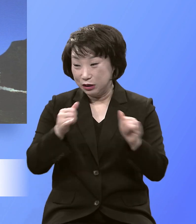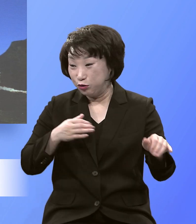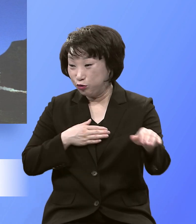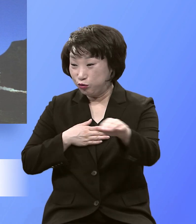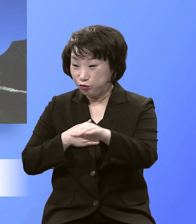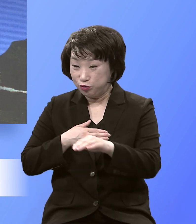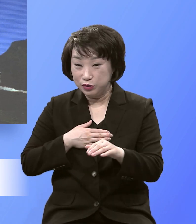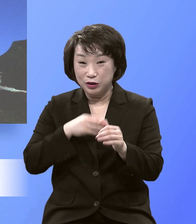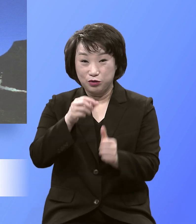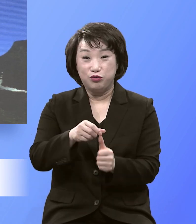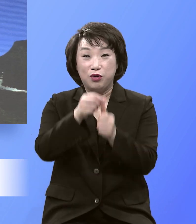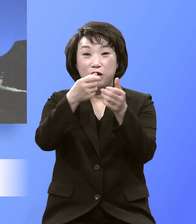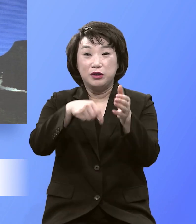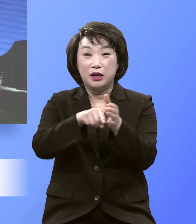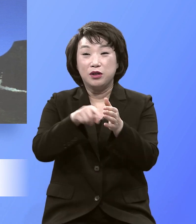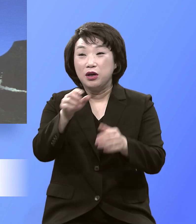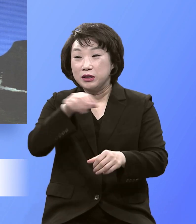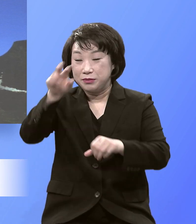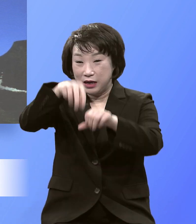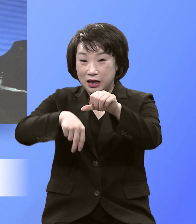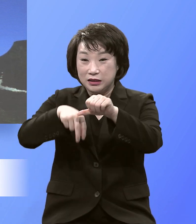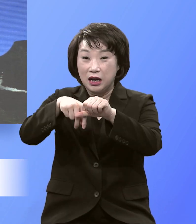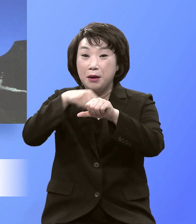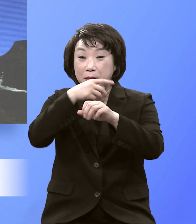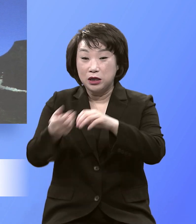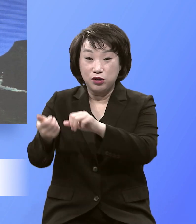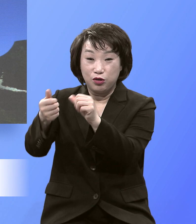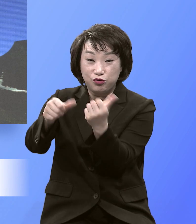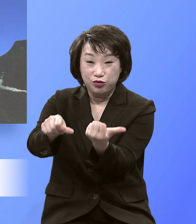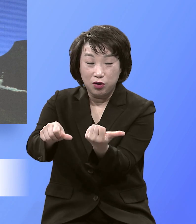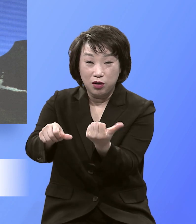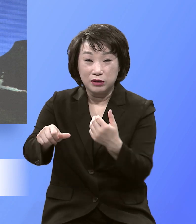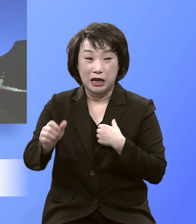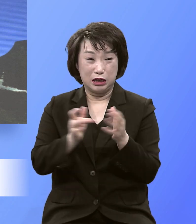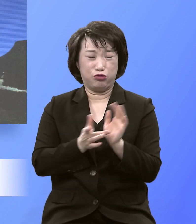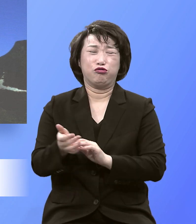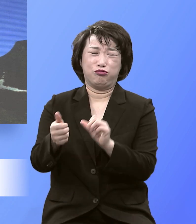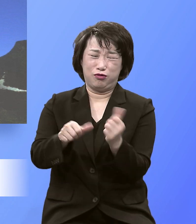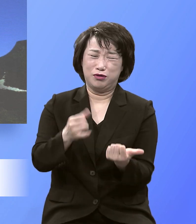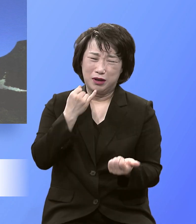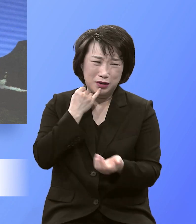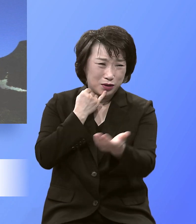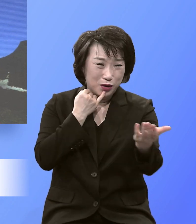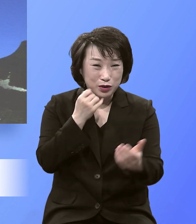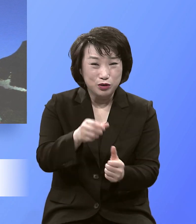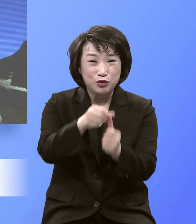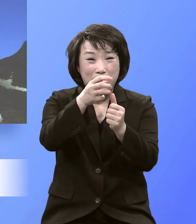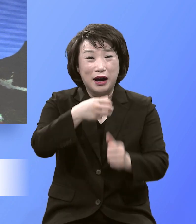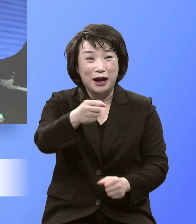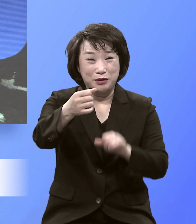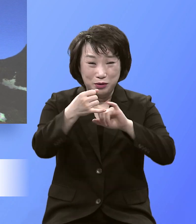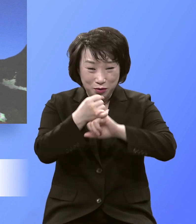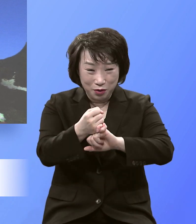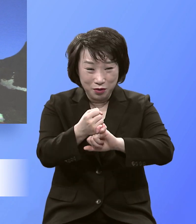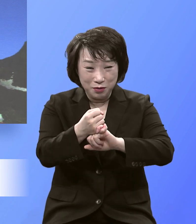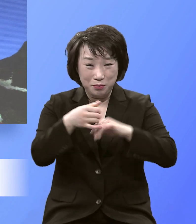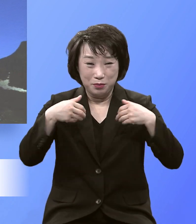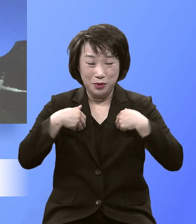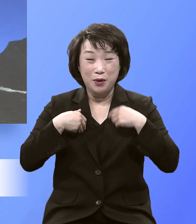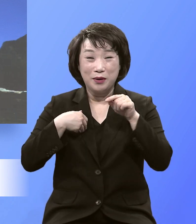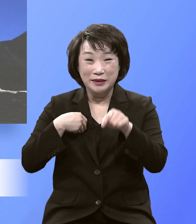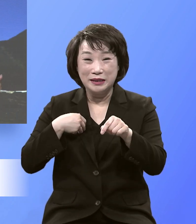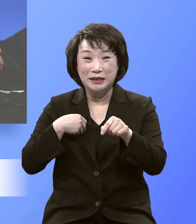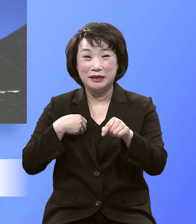인류를 위해서 십자가에 달려 피 흘려 나는 죽어도 좋으니 너만은 구원받아야